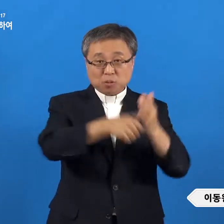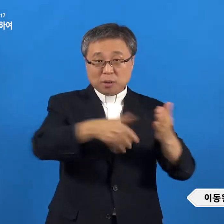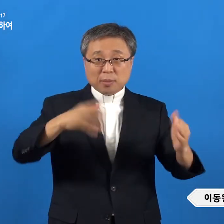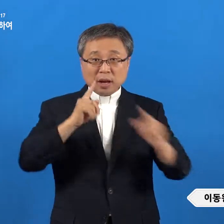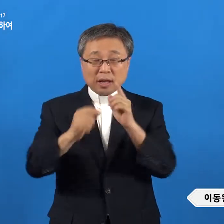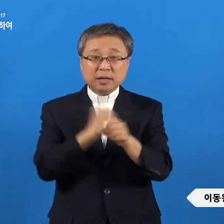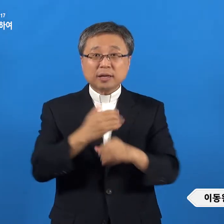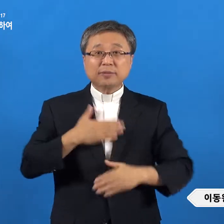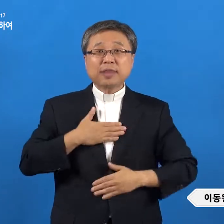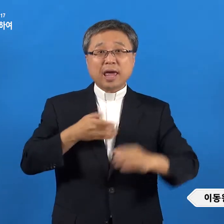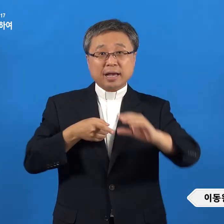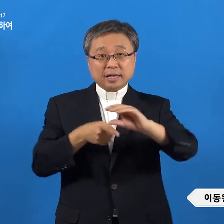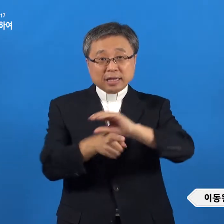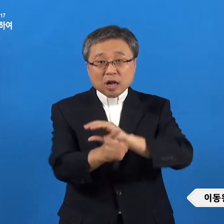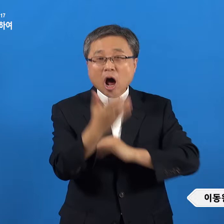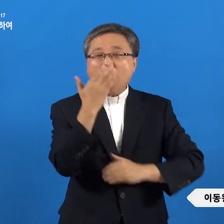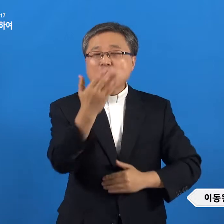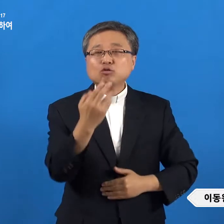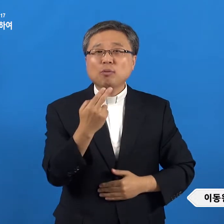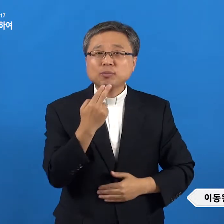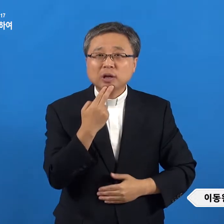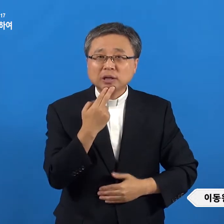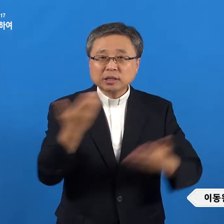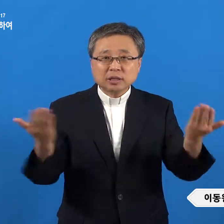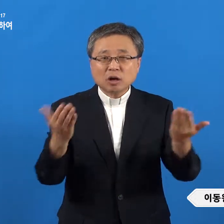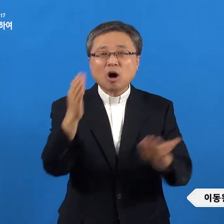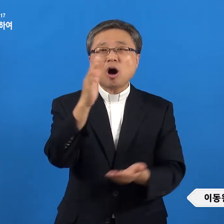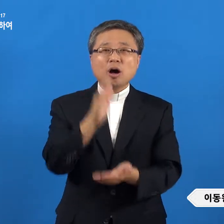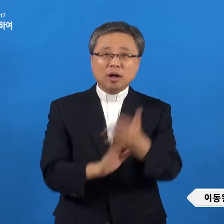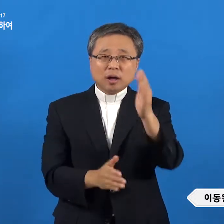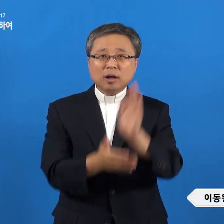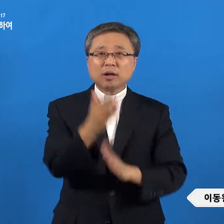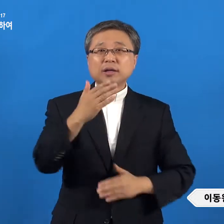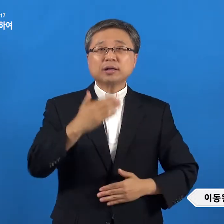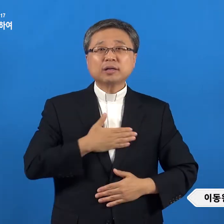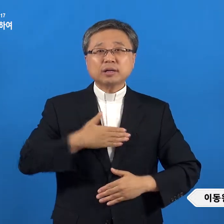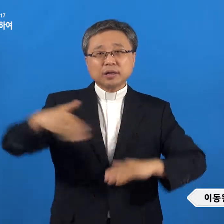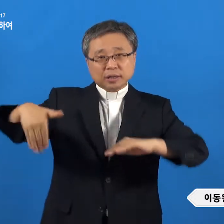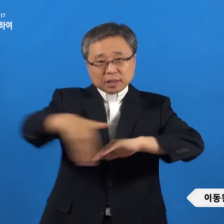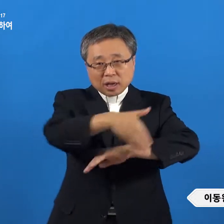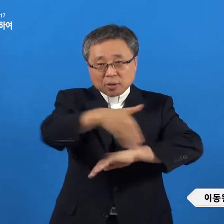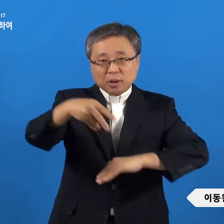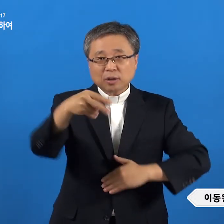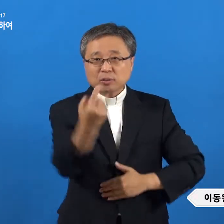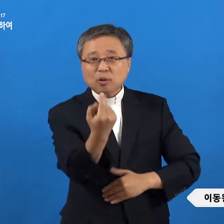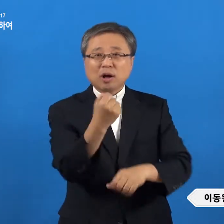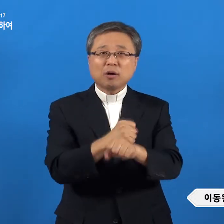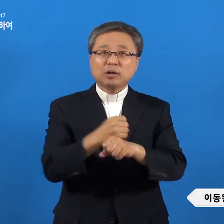내 사전에 불가능은 없다. 나는 계획도 하고 나는 성취도